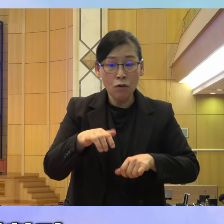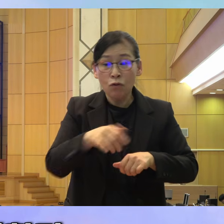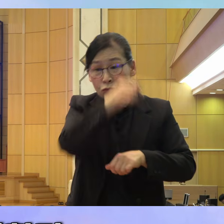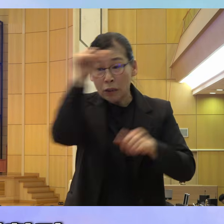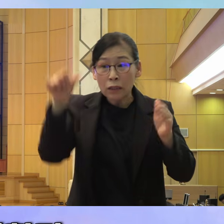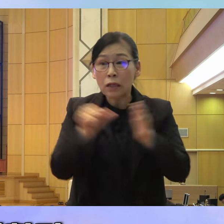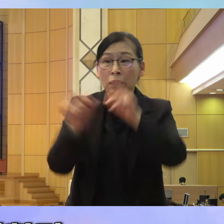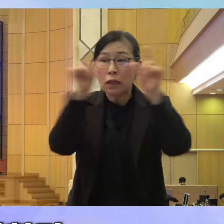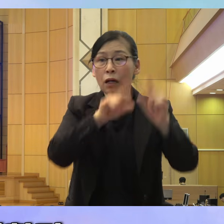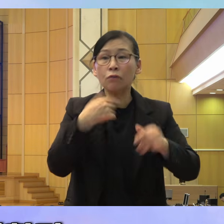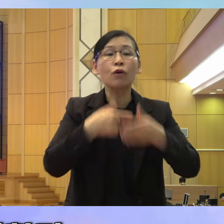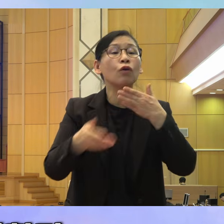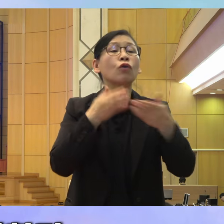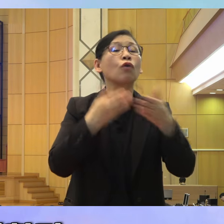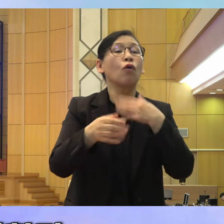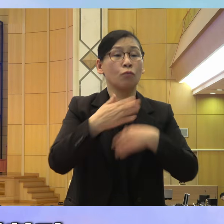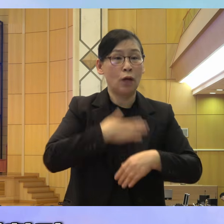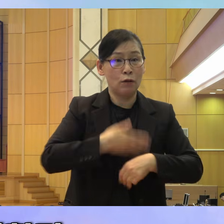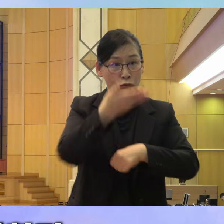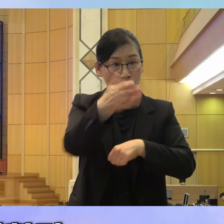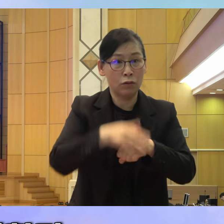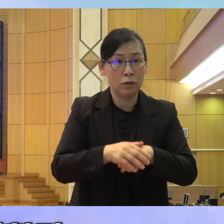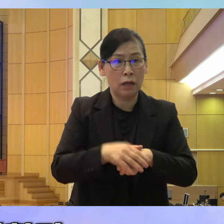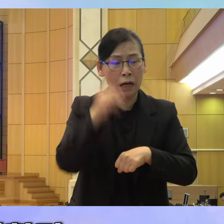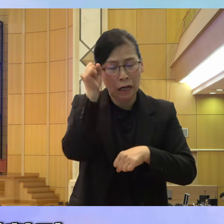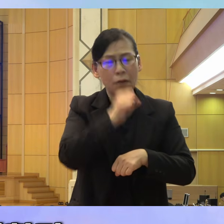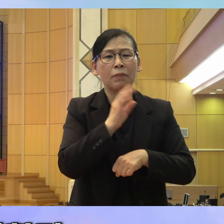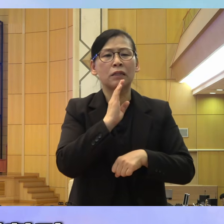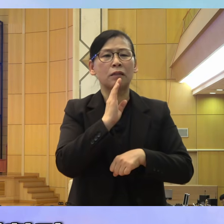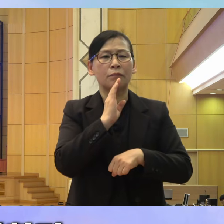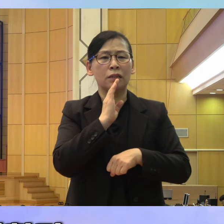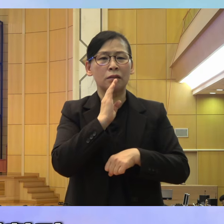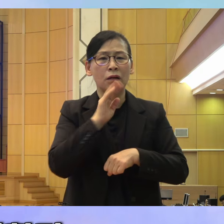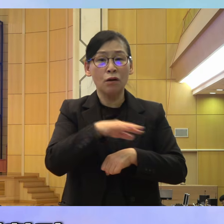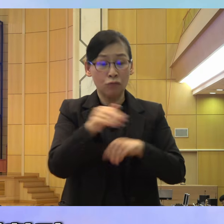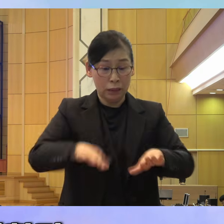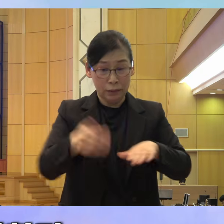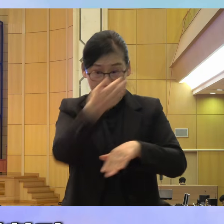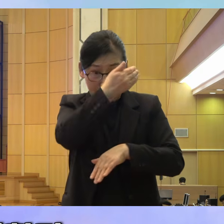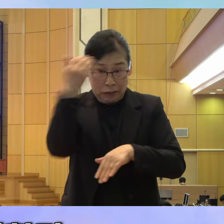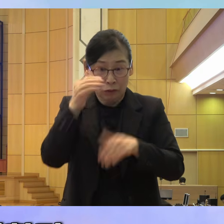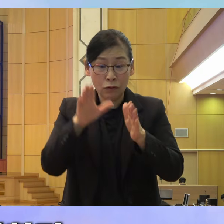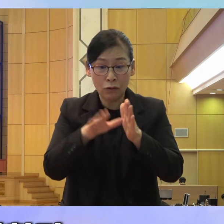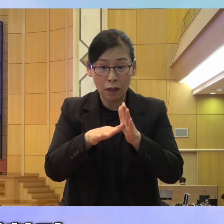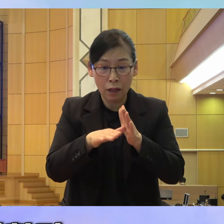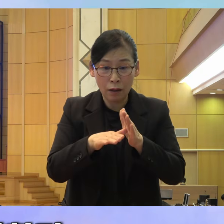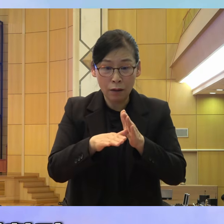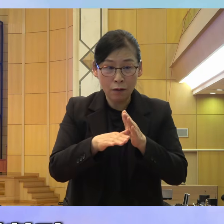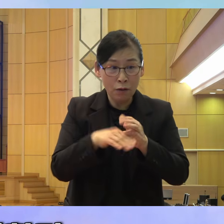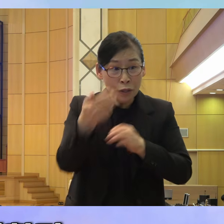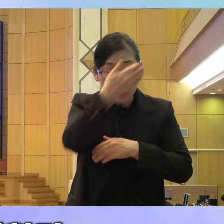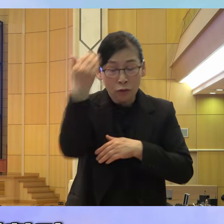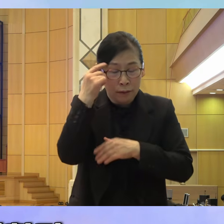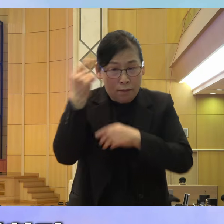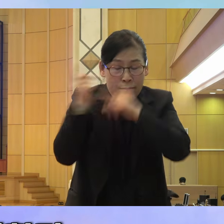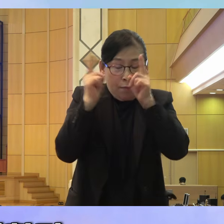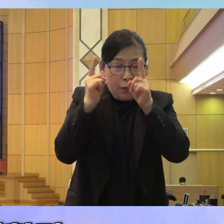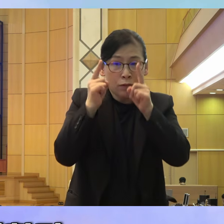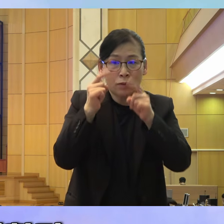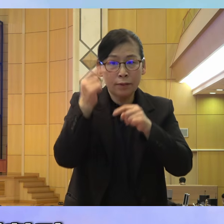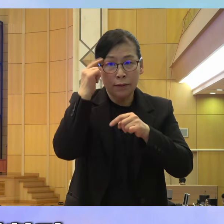살아왔던 경험을 지금 말하고 있지 않습니까? 아, 그렇구나. 그럼 우리가 지금 청년 때 정신 차려야